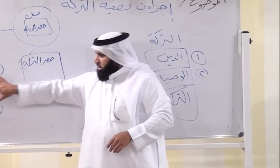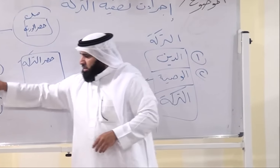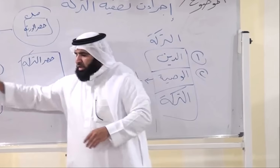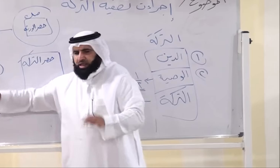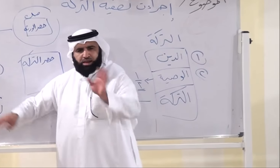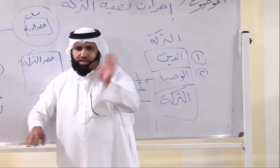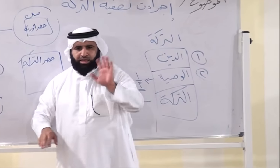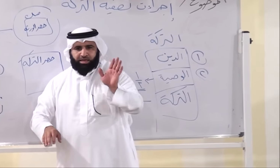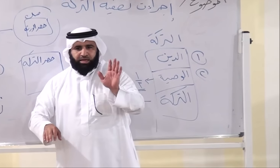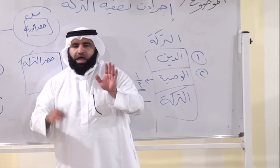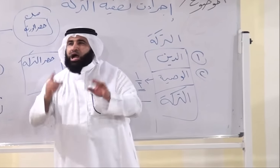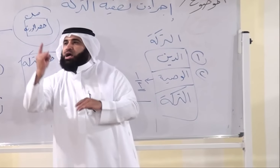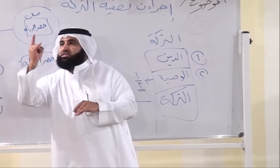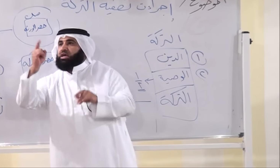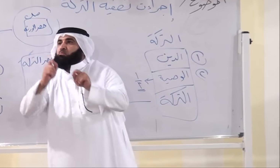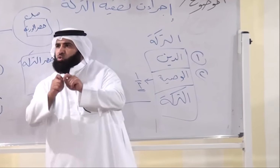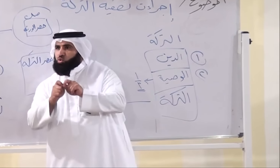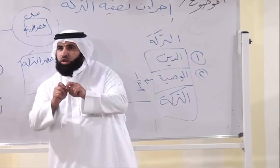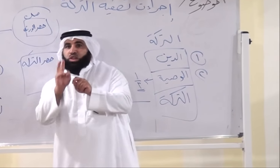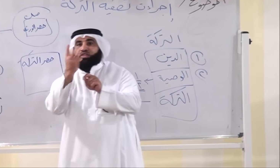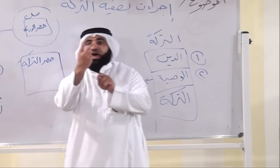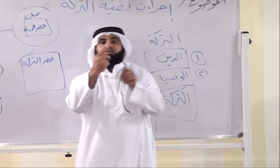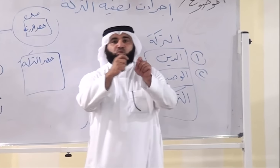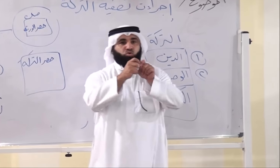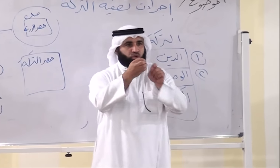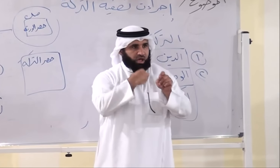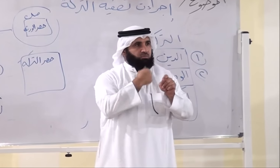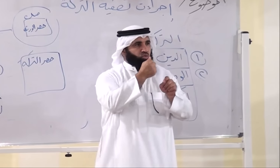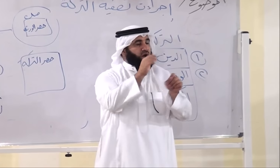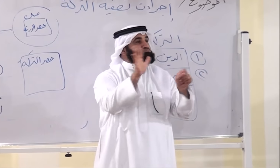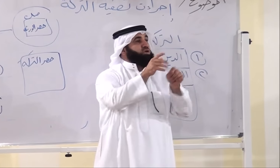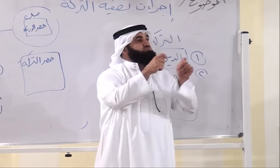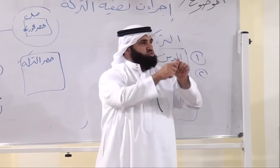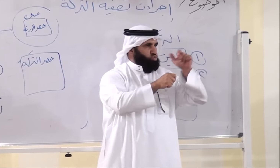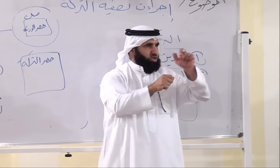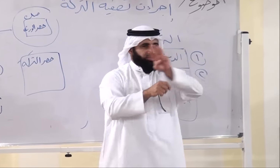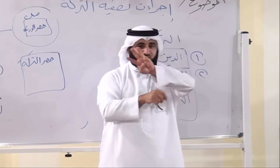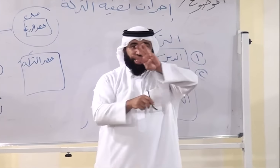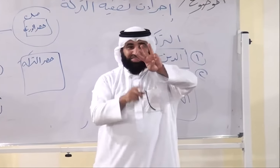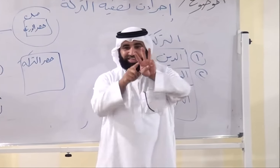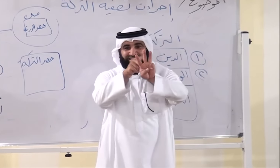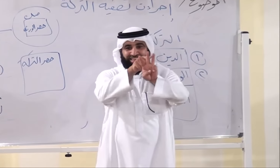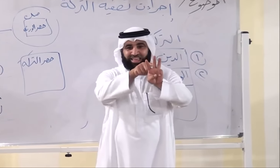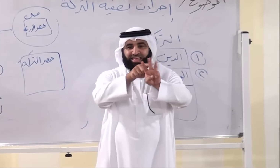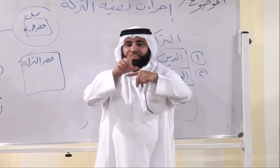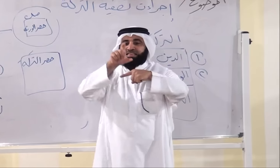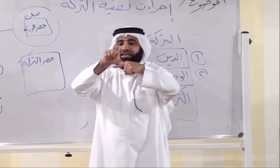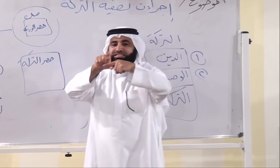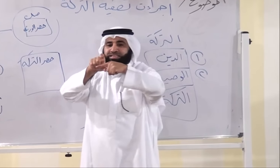السوقي او القيمه السوقيه بهذه العين سواء كانت عقار او غيره.